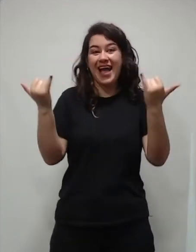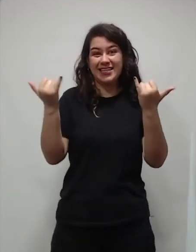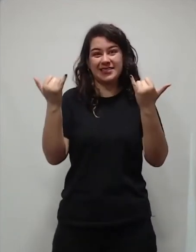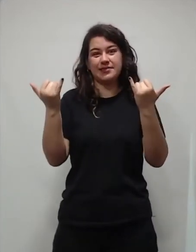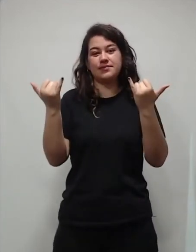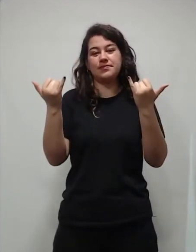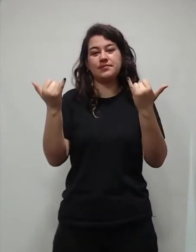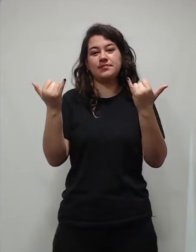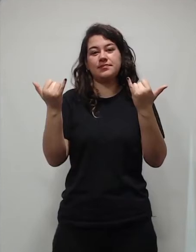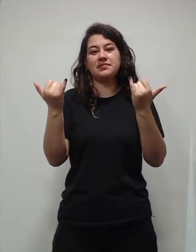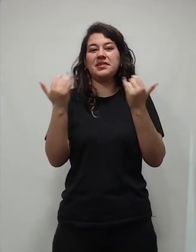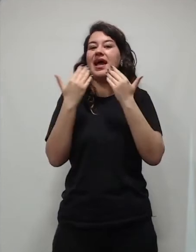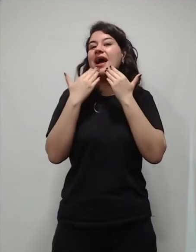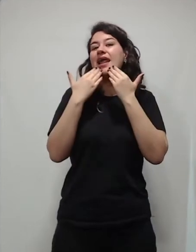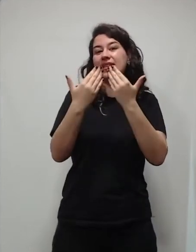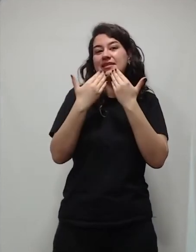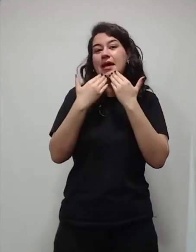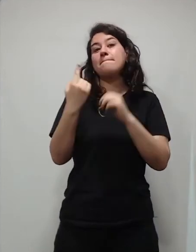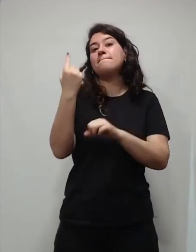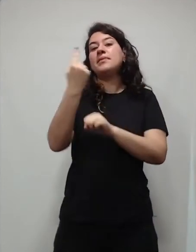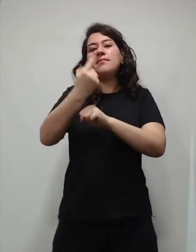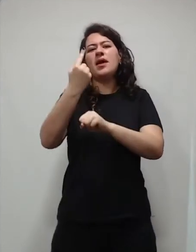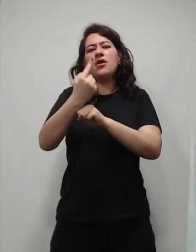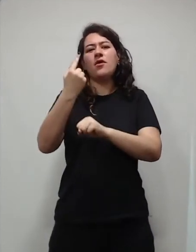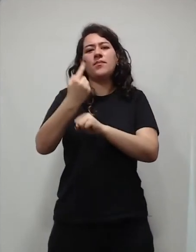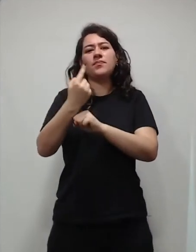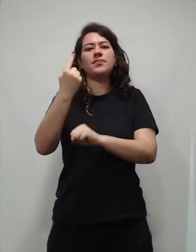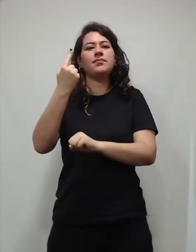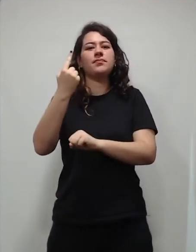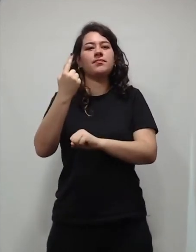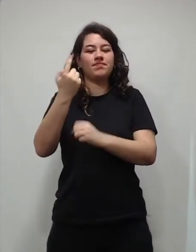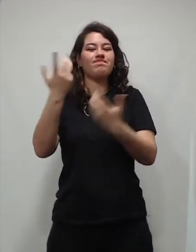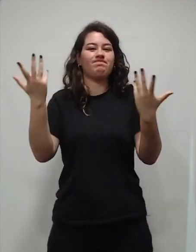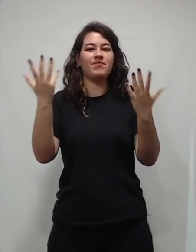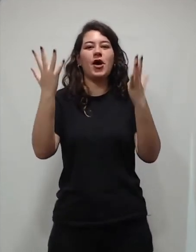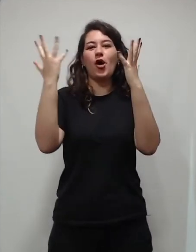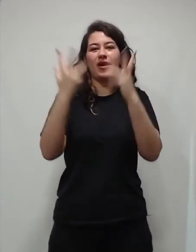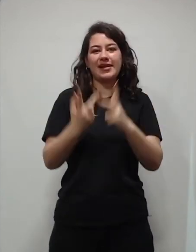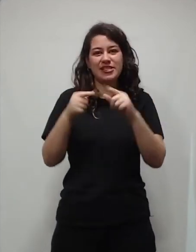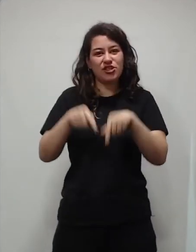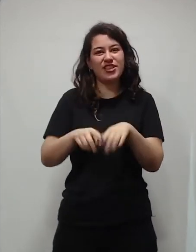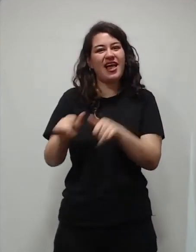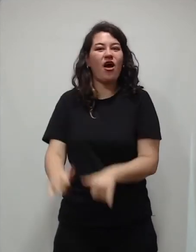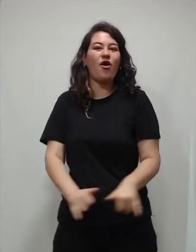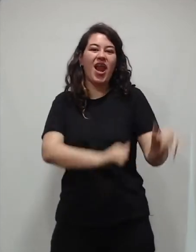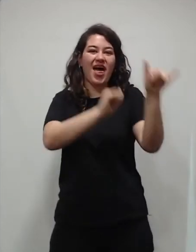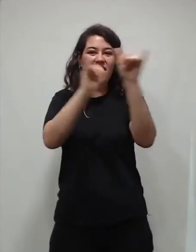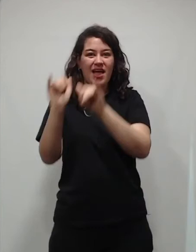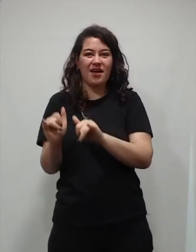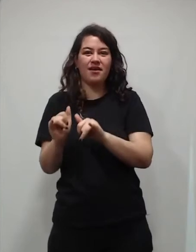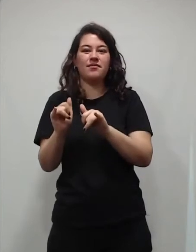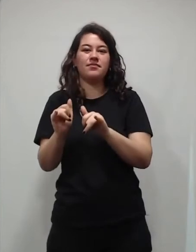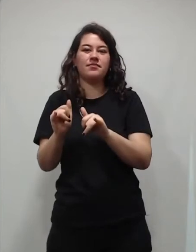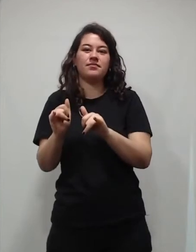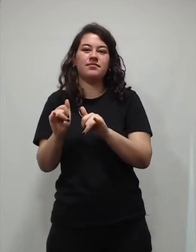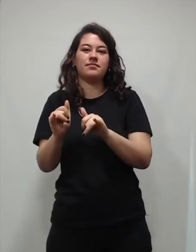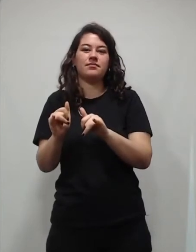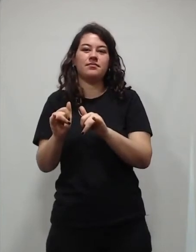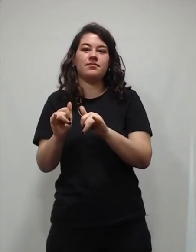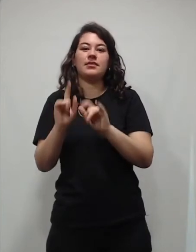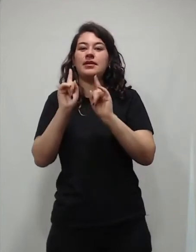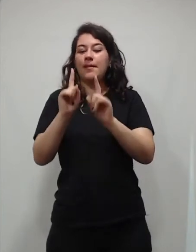y agradecer primero también la organización de esta jornada